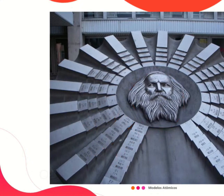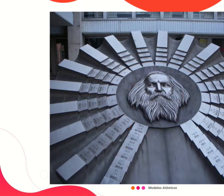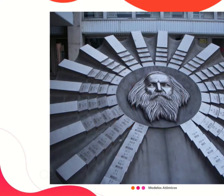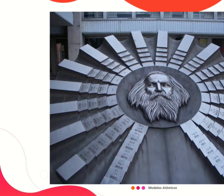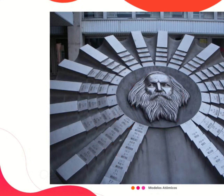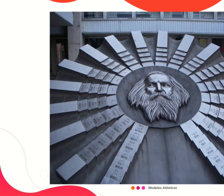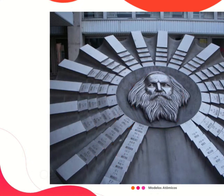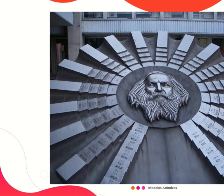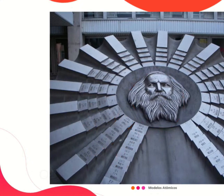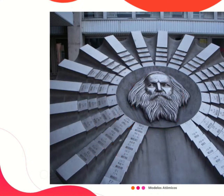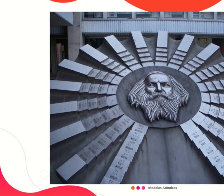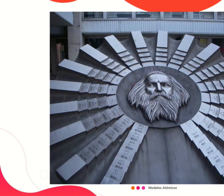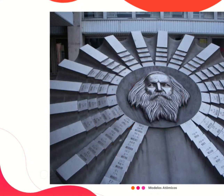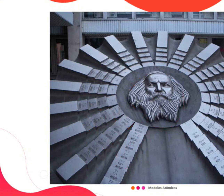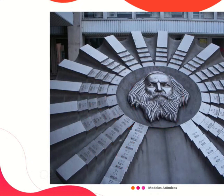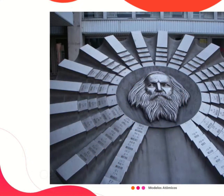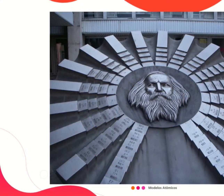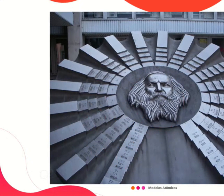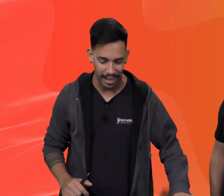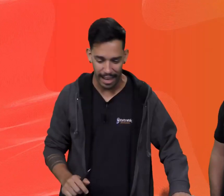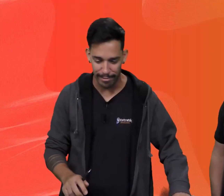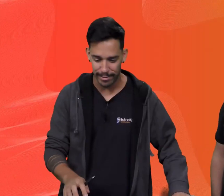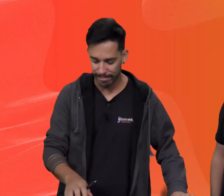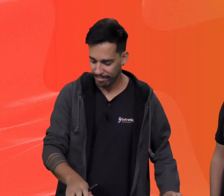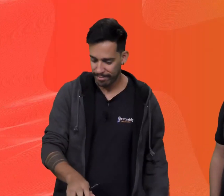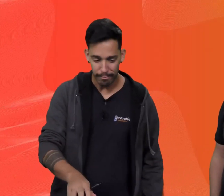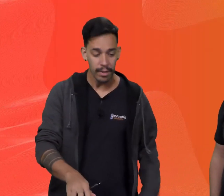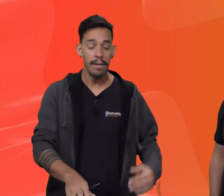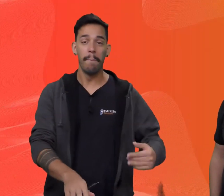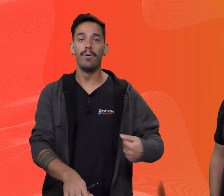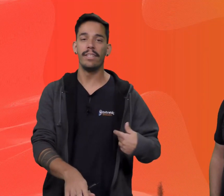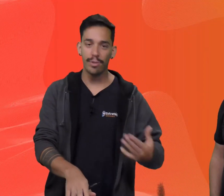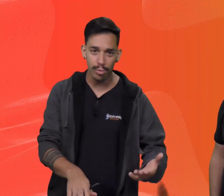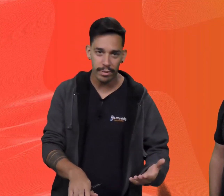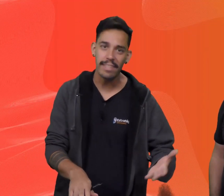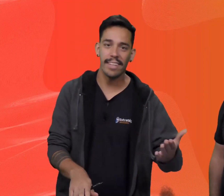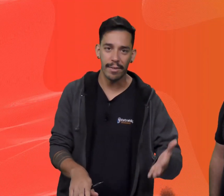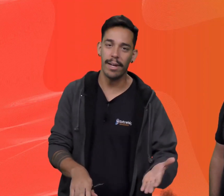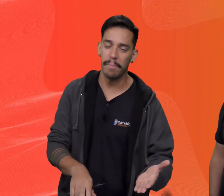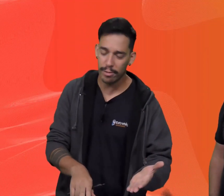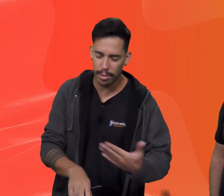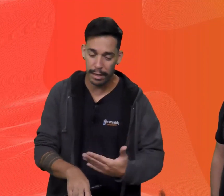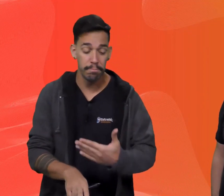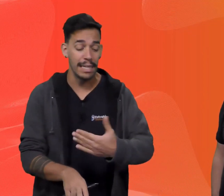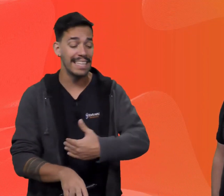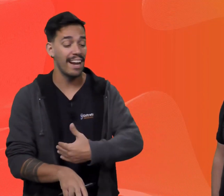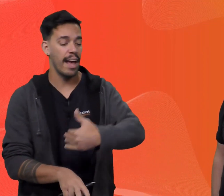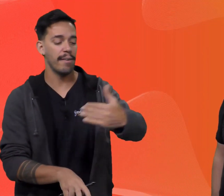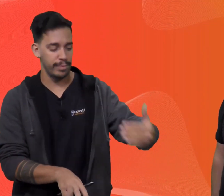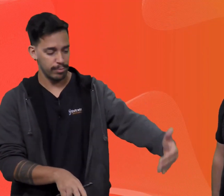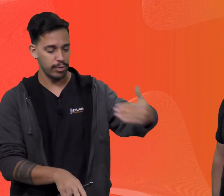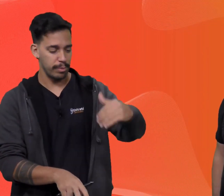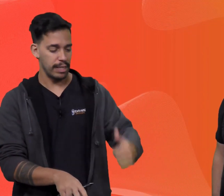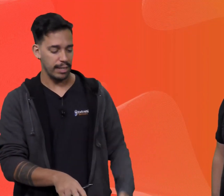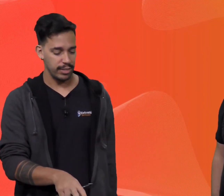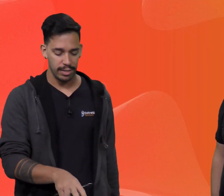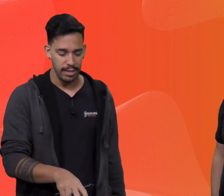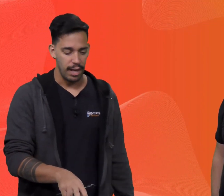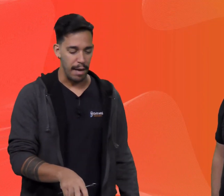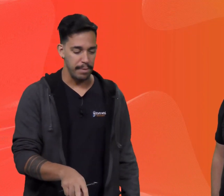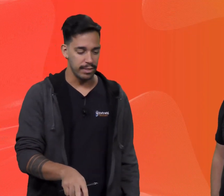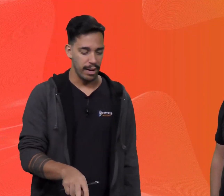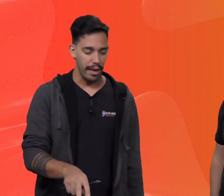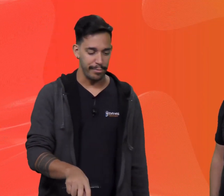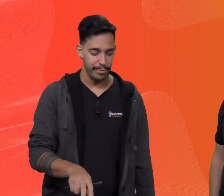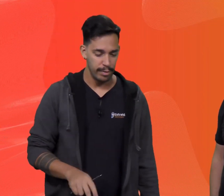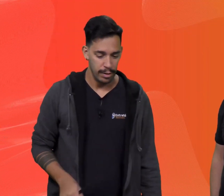aí. Dmitry Ivanovich e Mendeleev. Por isso que tem um elemento chamado Mendeleev, em homenagem